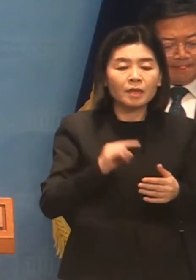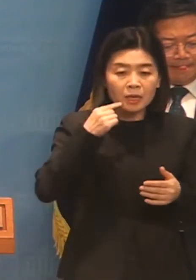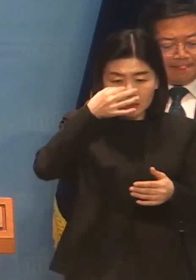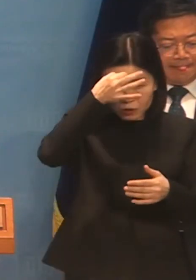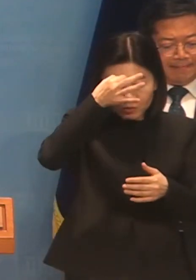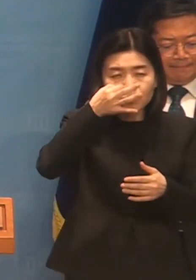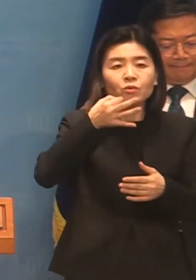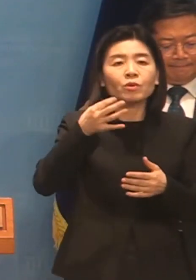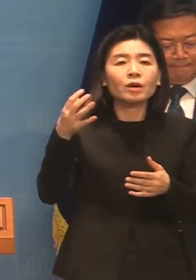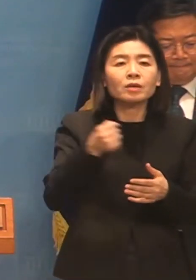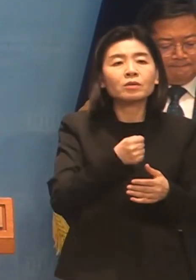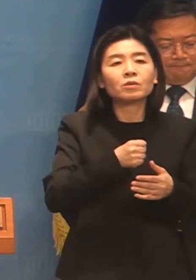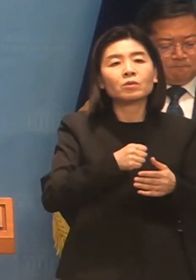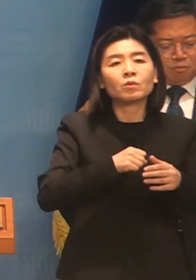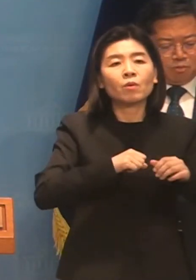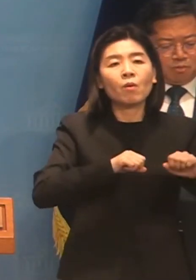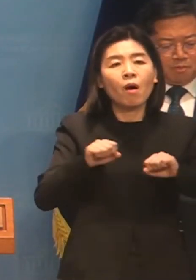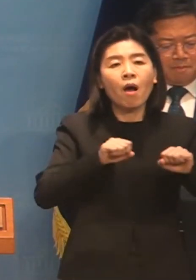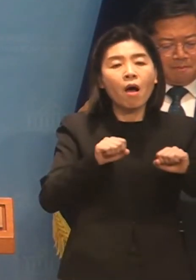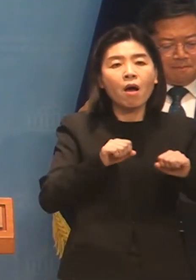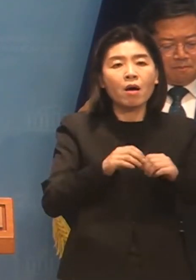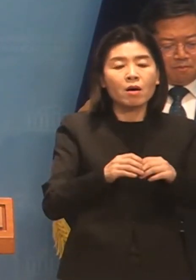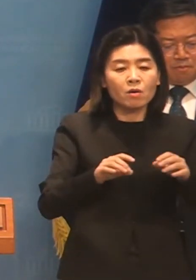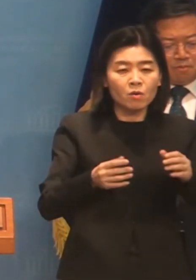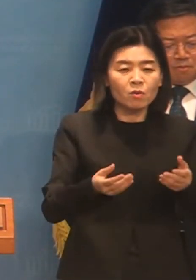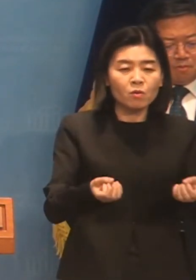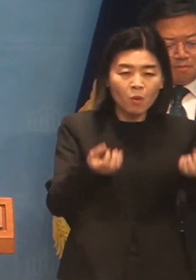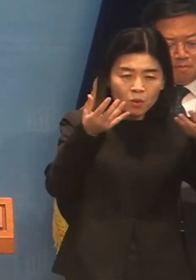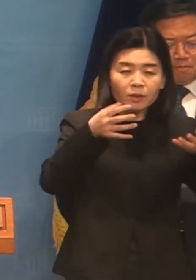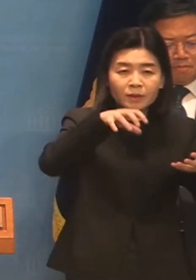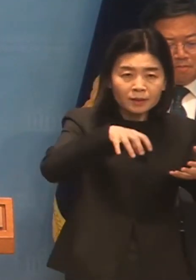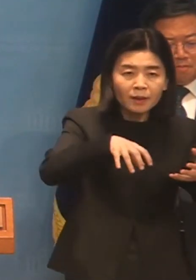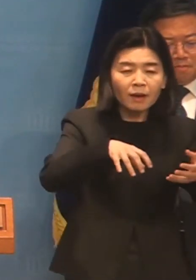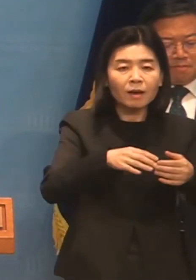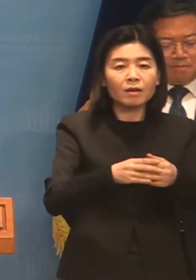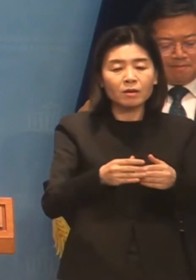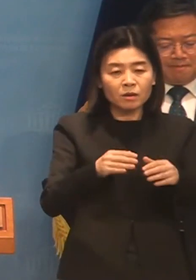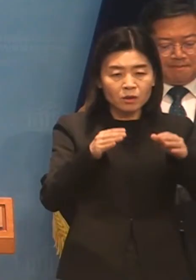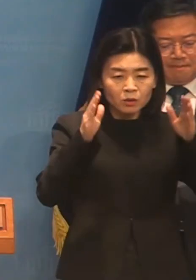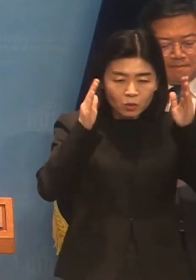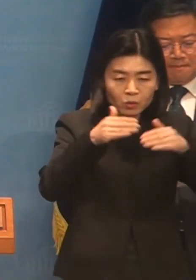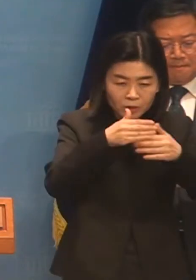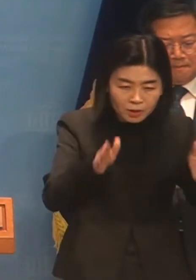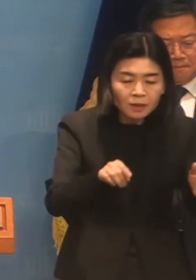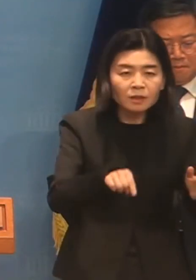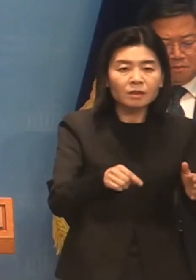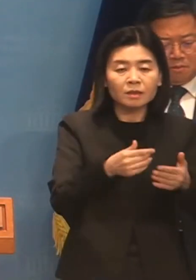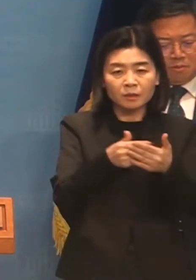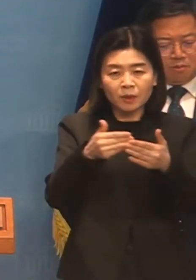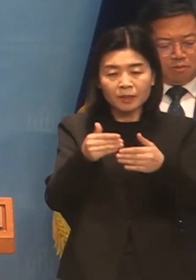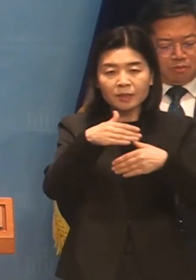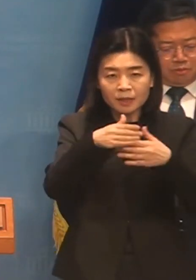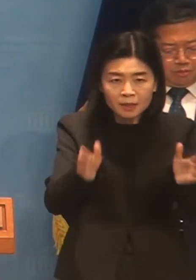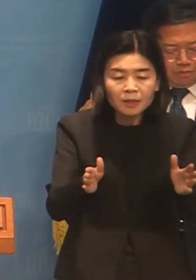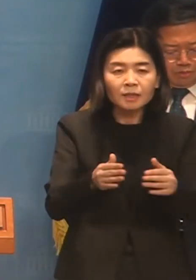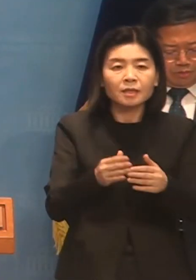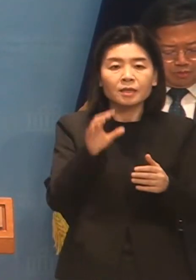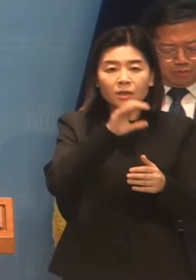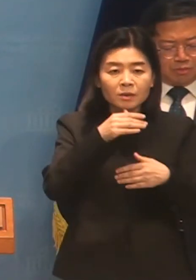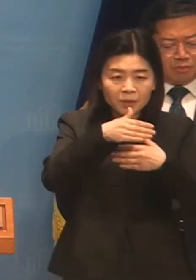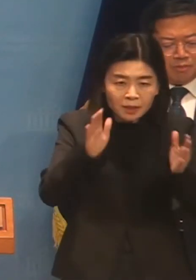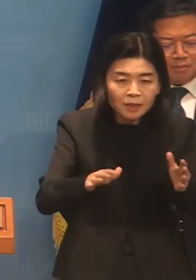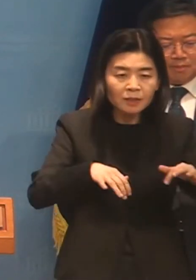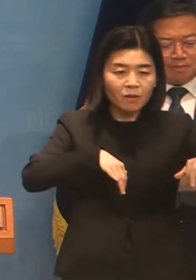세금으로 삼는 사람들이다. 공연장을 채우고 교실을 지키며 화실과 연습실, 거리와 무대 위에서